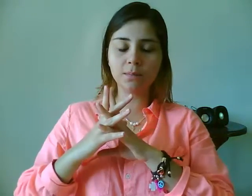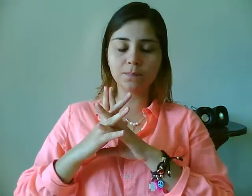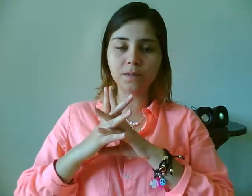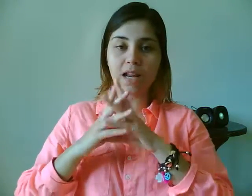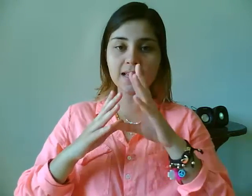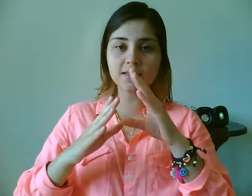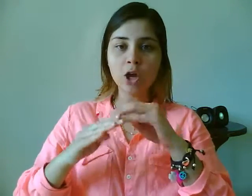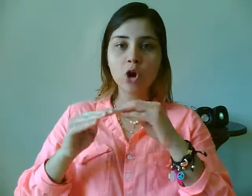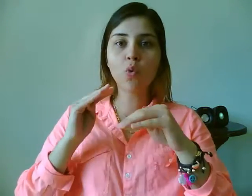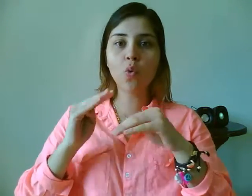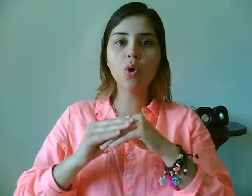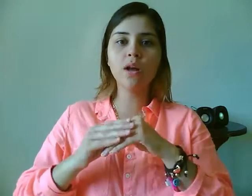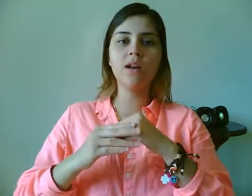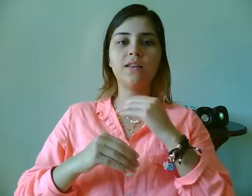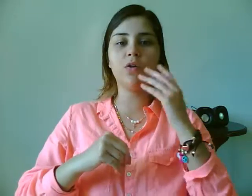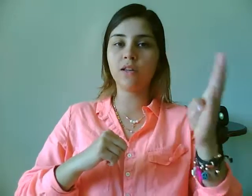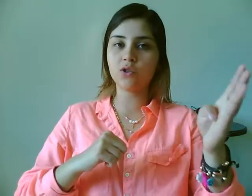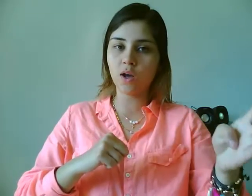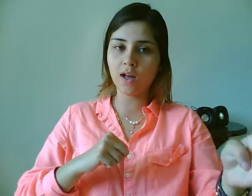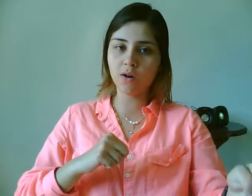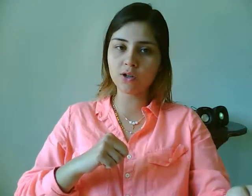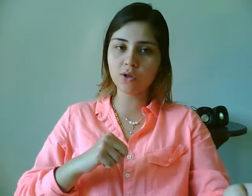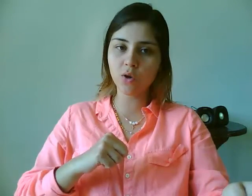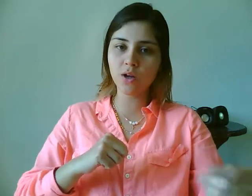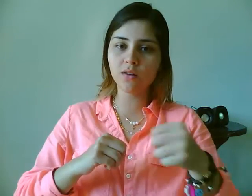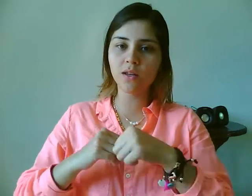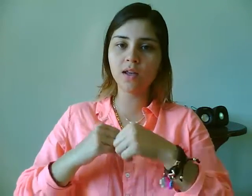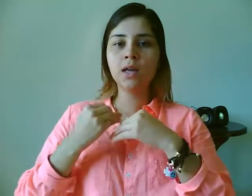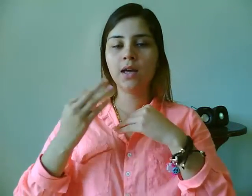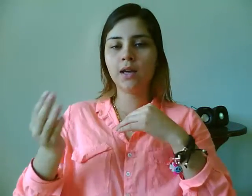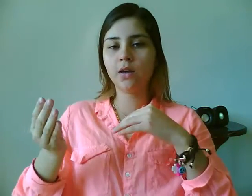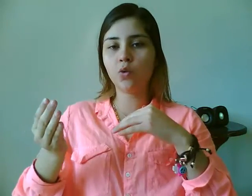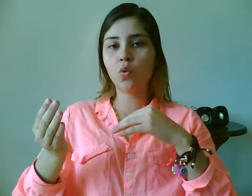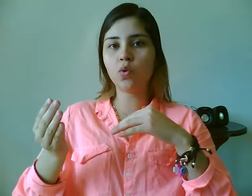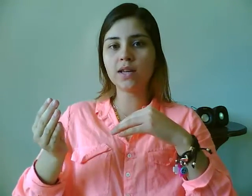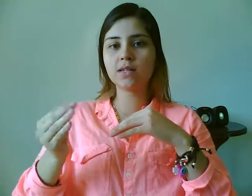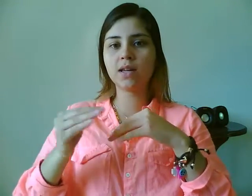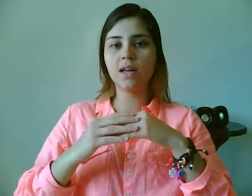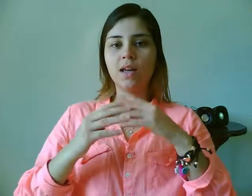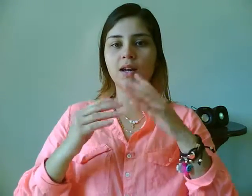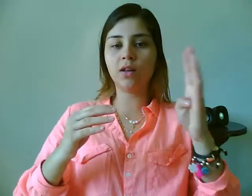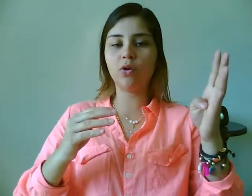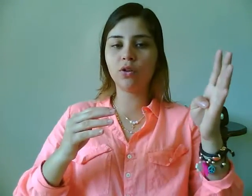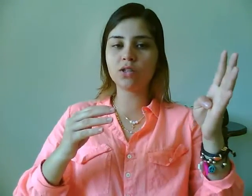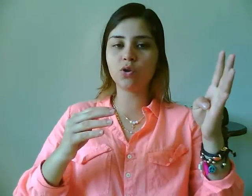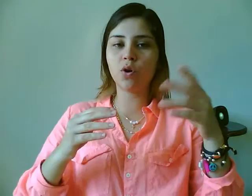al este. Q es el estado de orientación al oeste. QS es el estado de orientación al